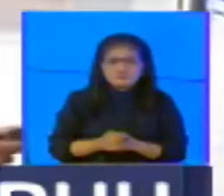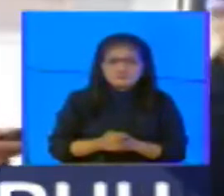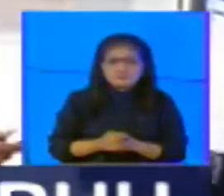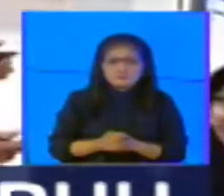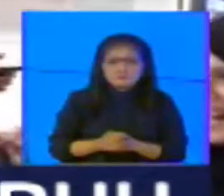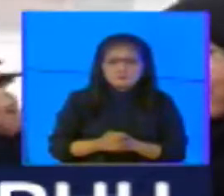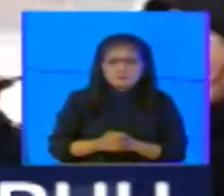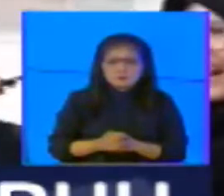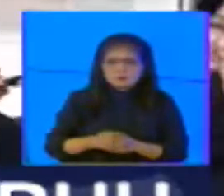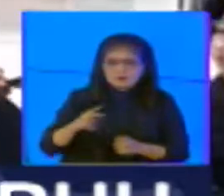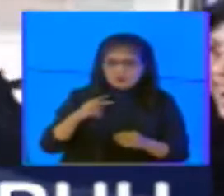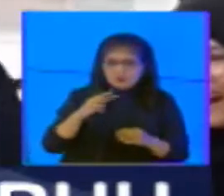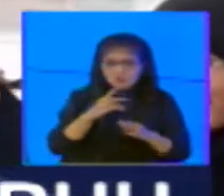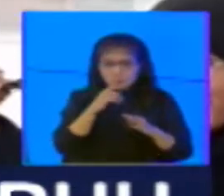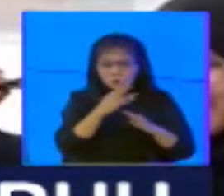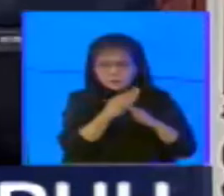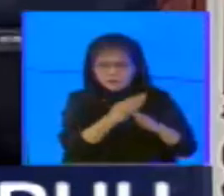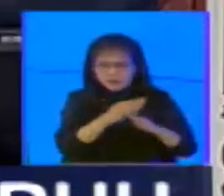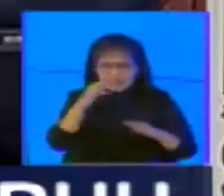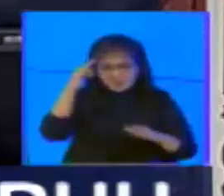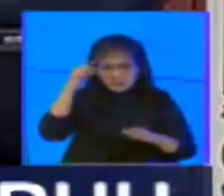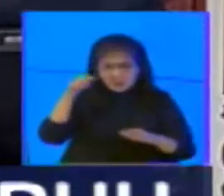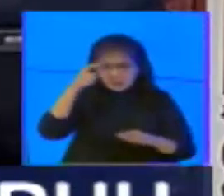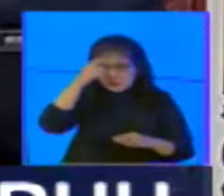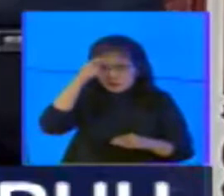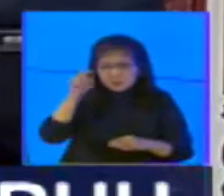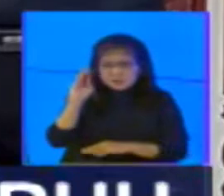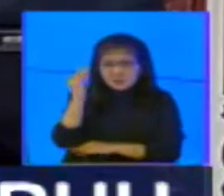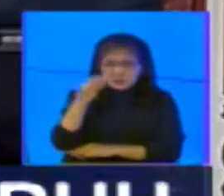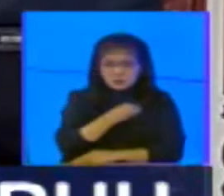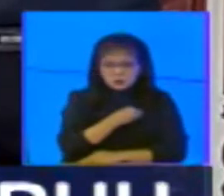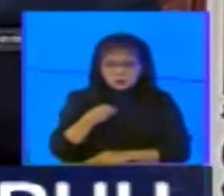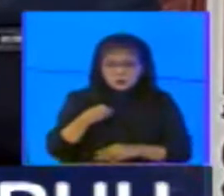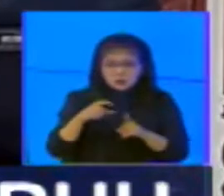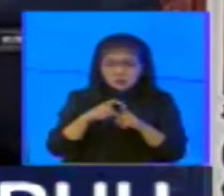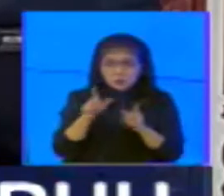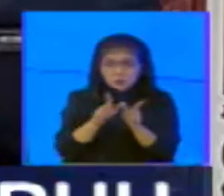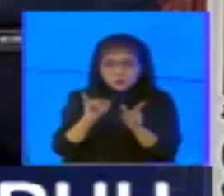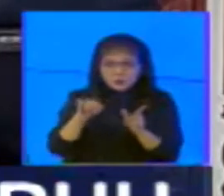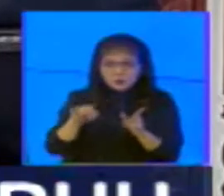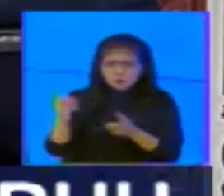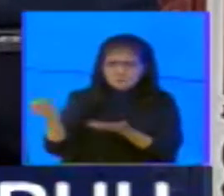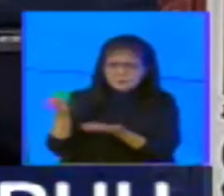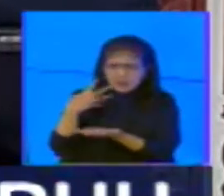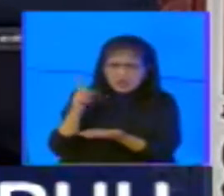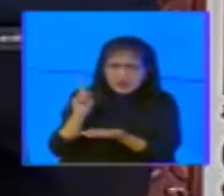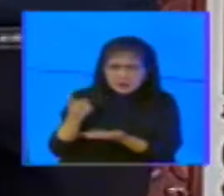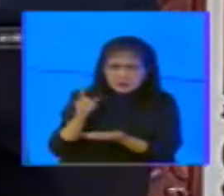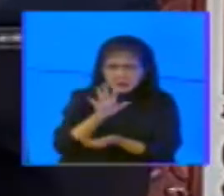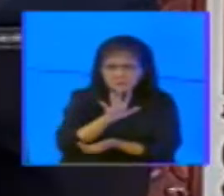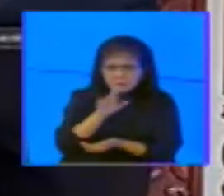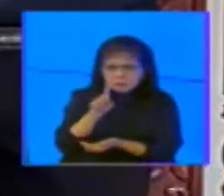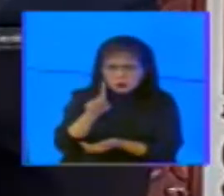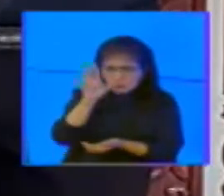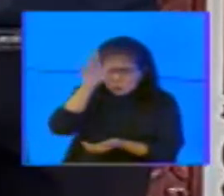Kepala Bidang Pencegahan dan Pengendalian Penyakit Dinkes DKI Jakarta, Dr. Dwi Oktavia, mengatakan terdapat 51 warga DKI